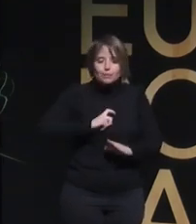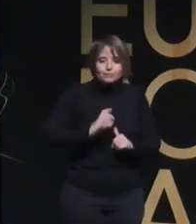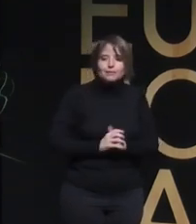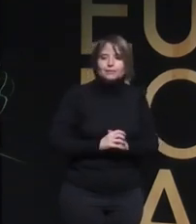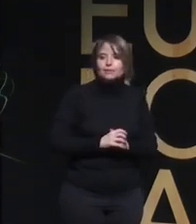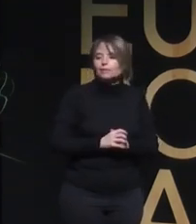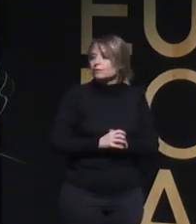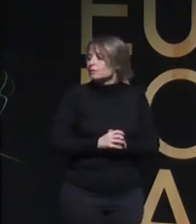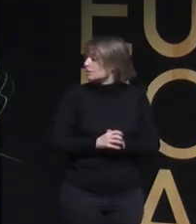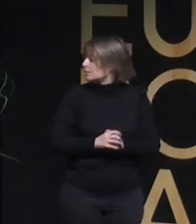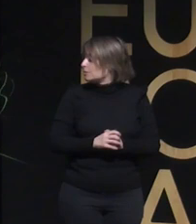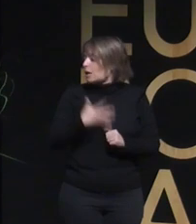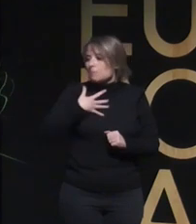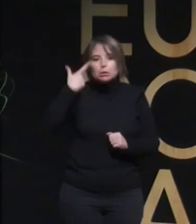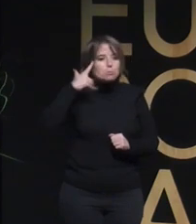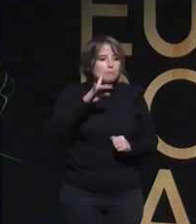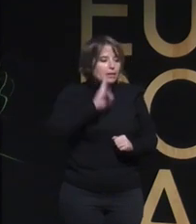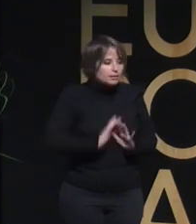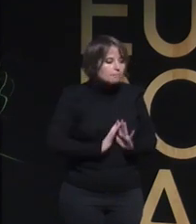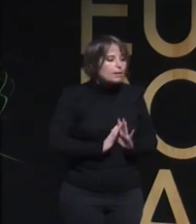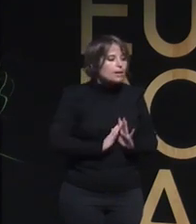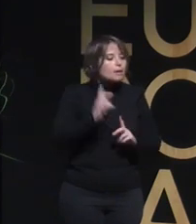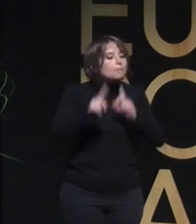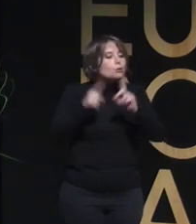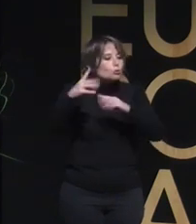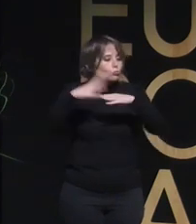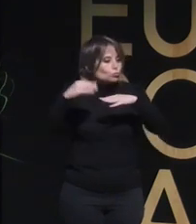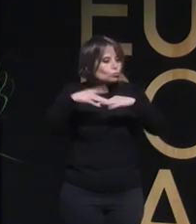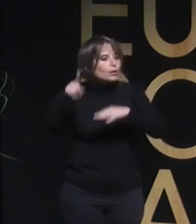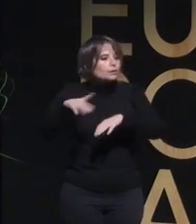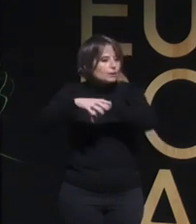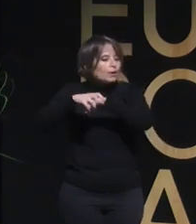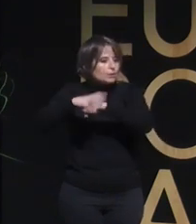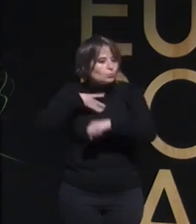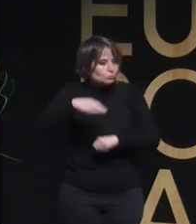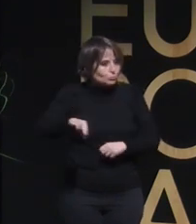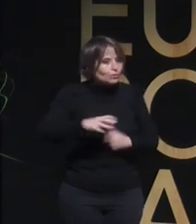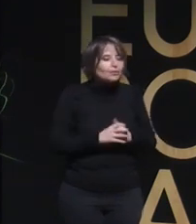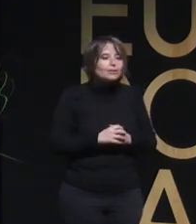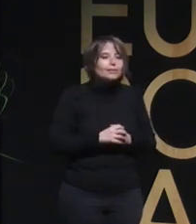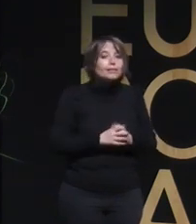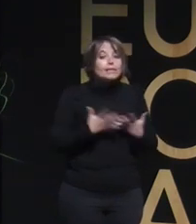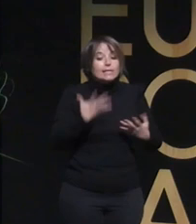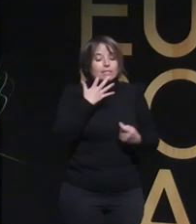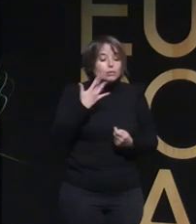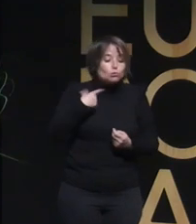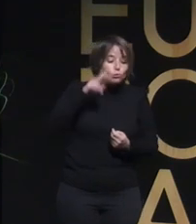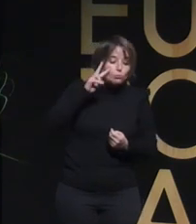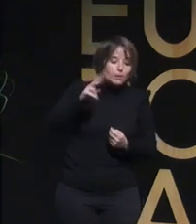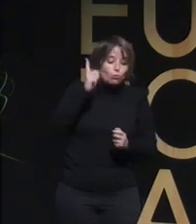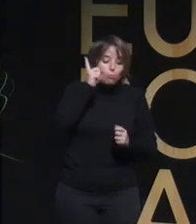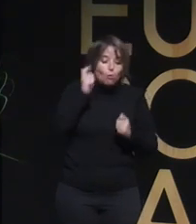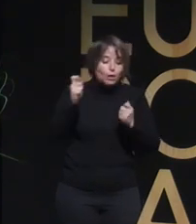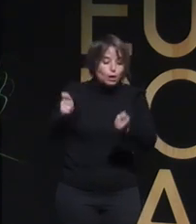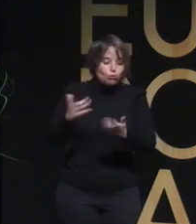¿no? A mí no me parece mal, pero eso también significa que lo va a poder utilizar con sus amigos o con sus amigas, ¿no? Ahora, si yo veo que le doy el móvil para